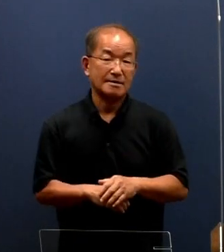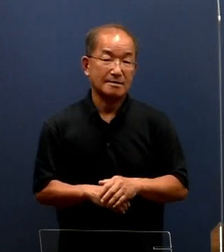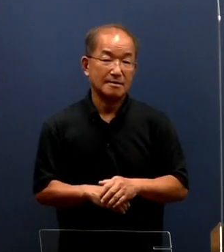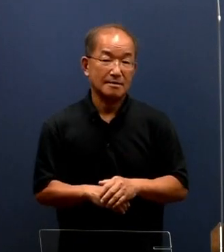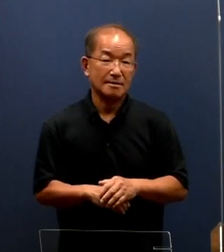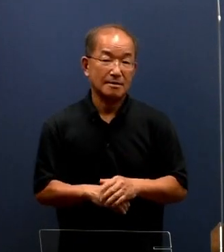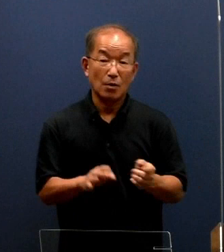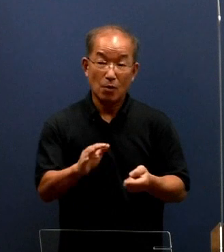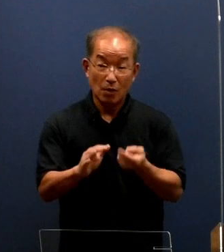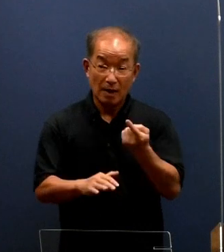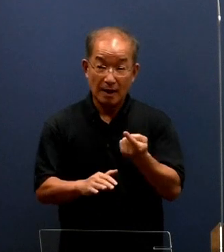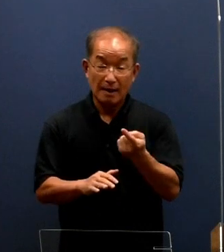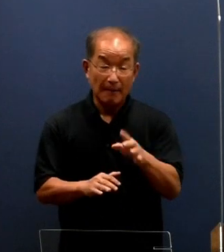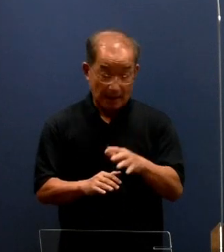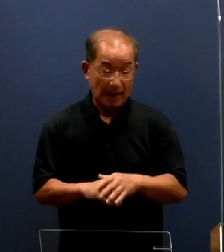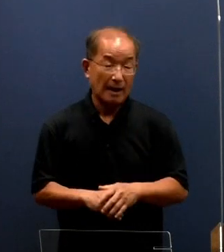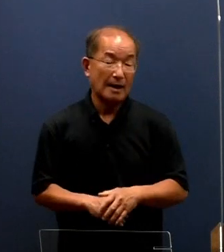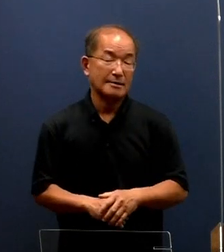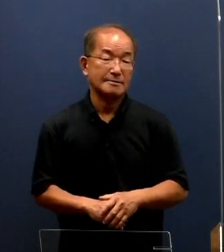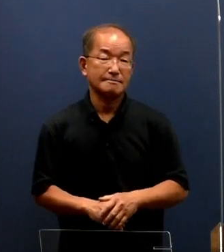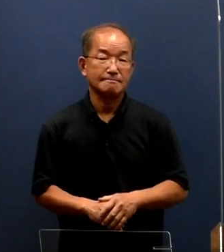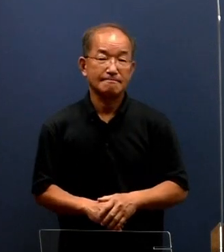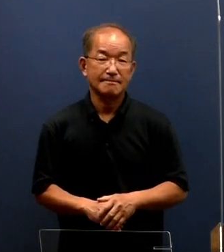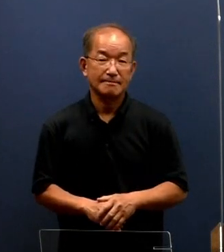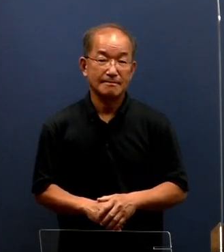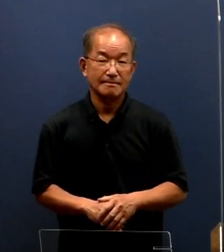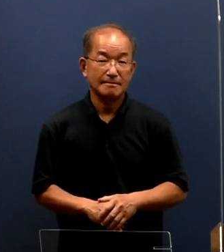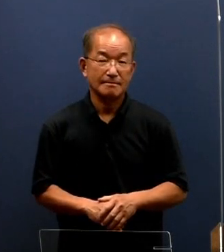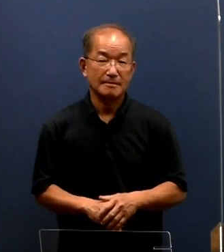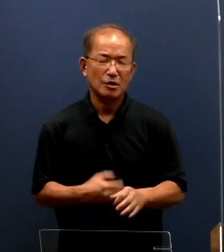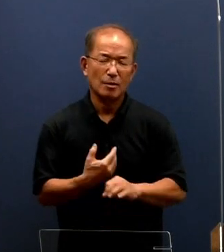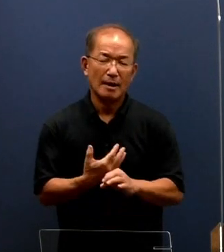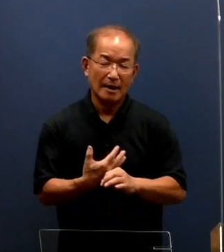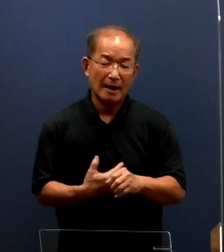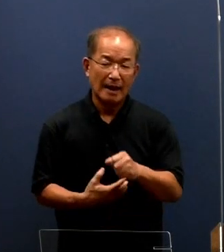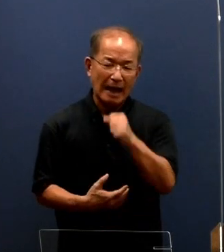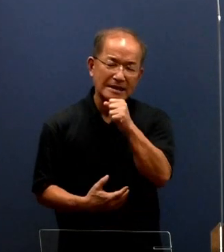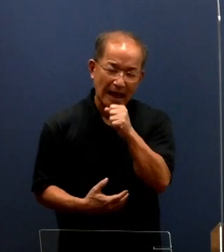ば、それは、要するに